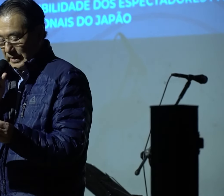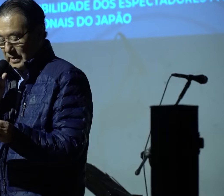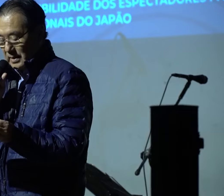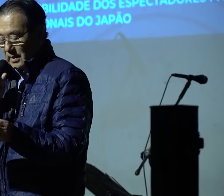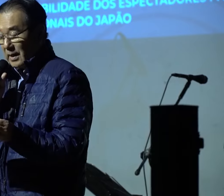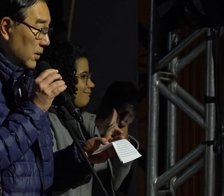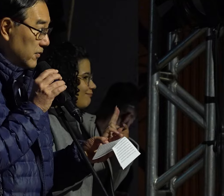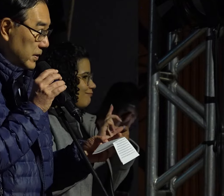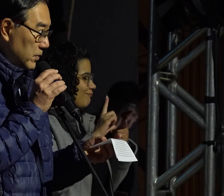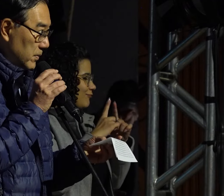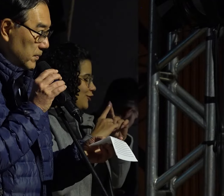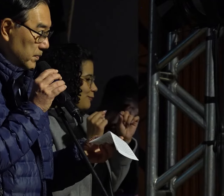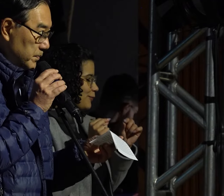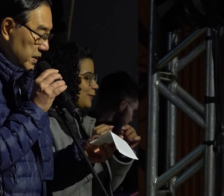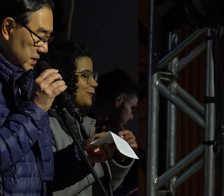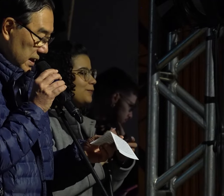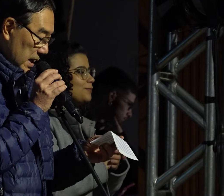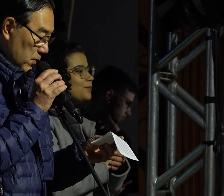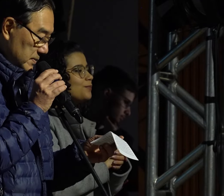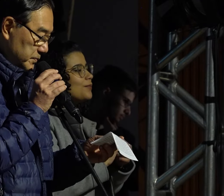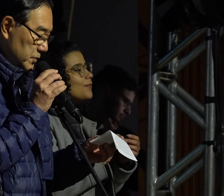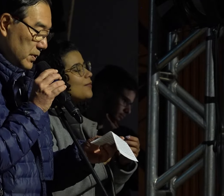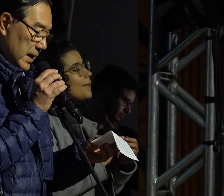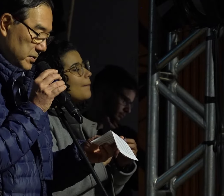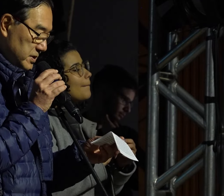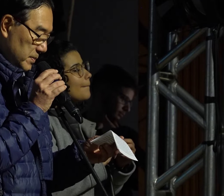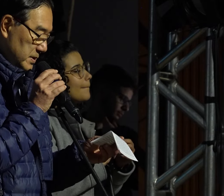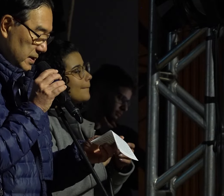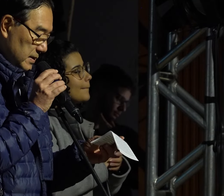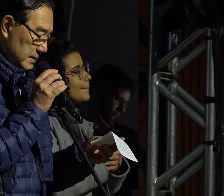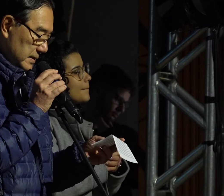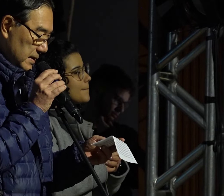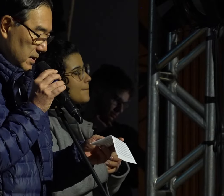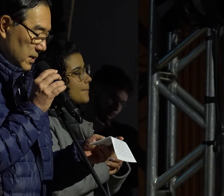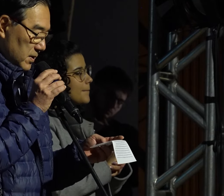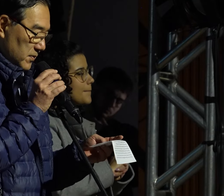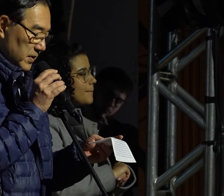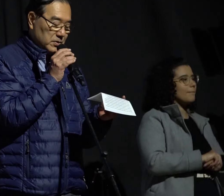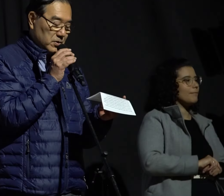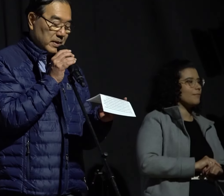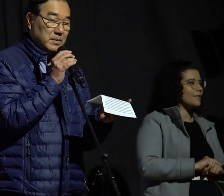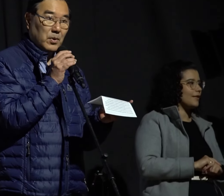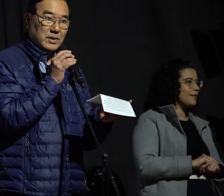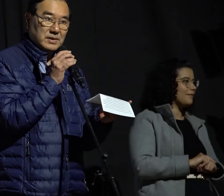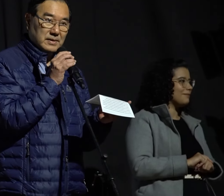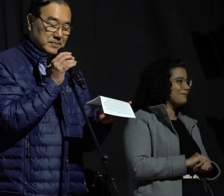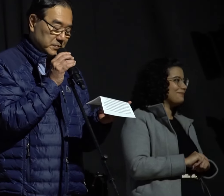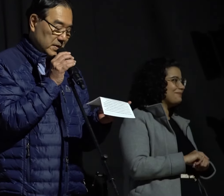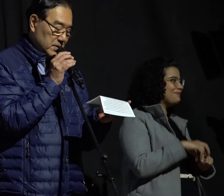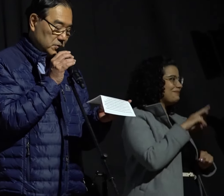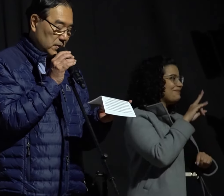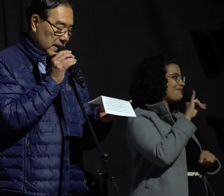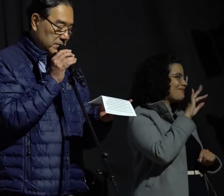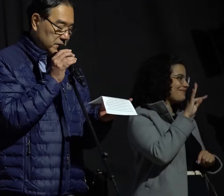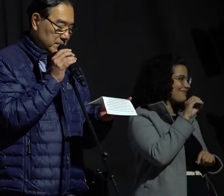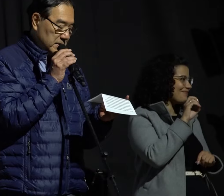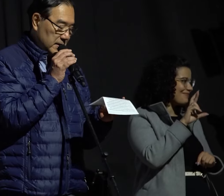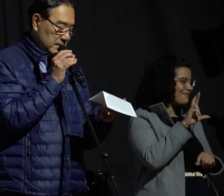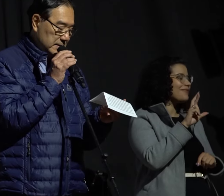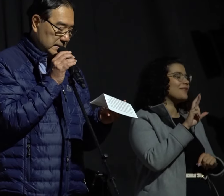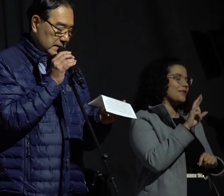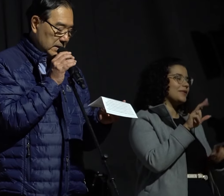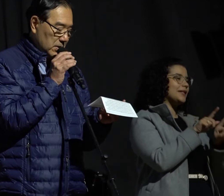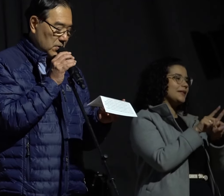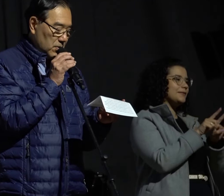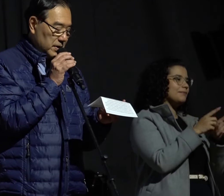Shamisen, Álvaro Nishikawa, Tsugaru Shamisen, Victor Barbosa, Tsugaru